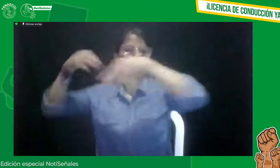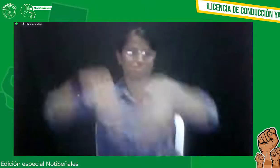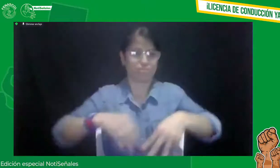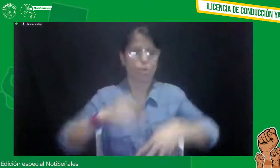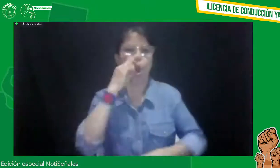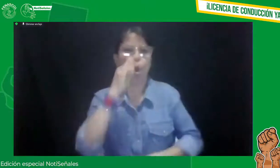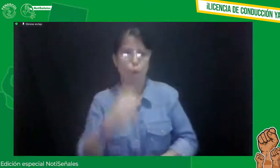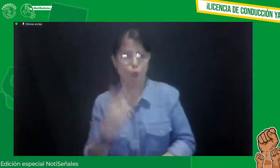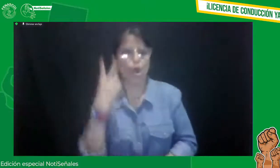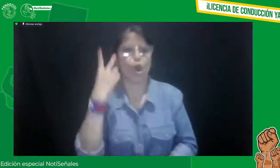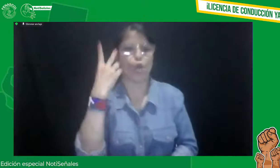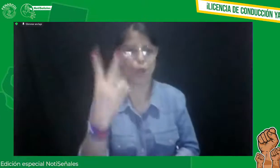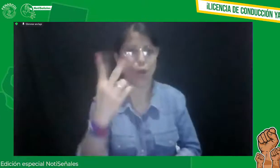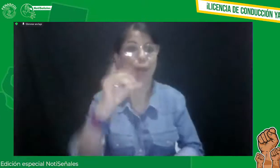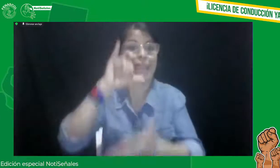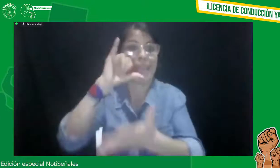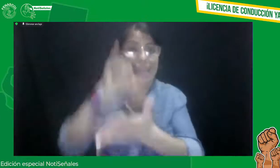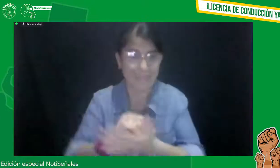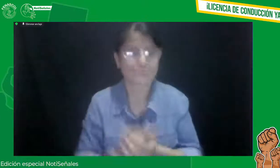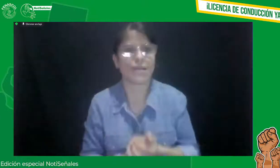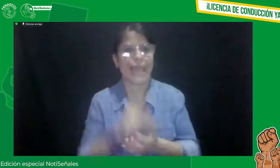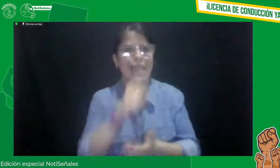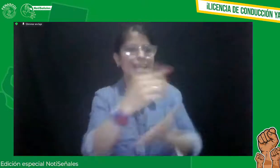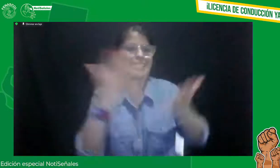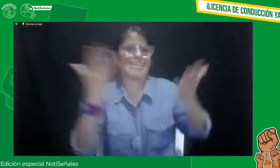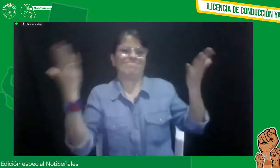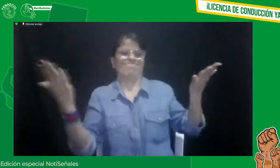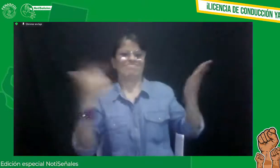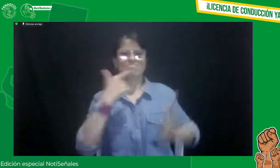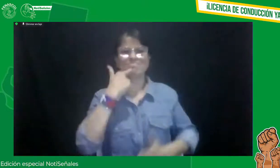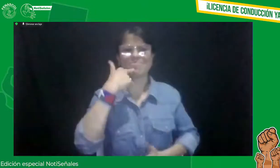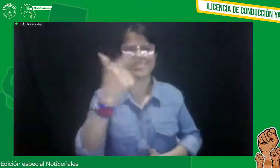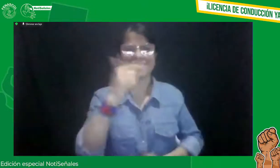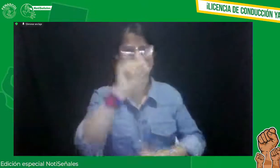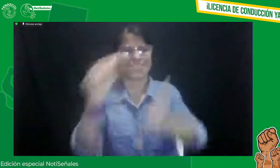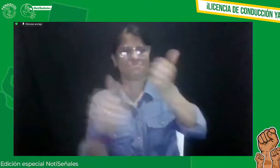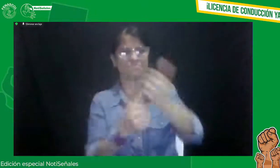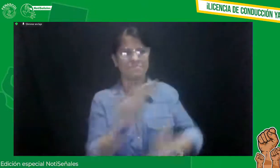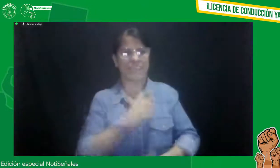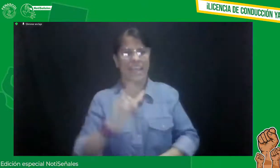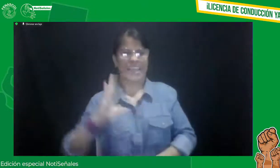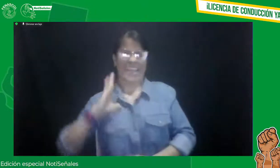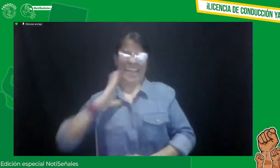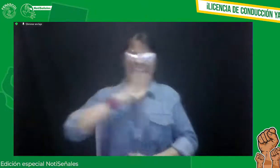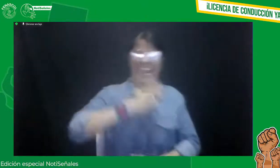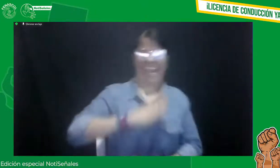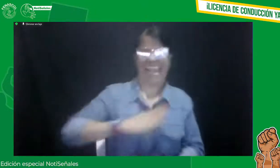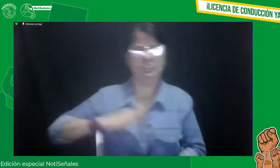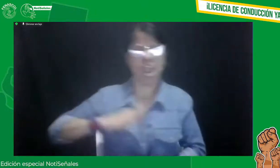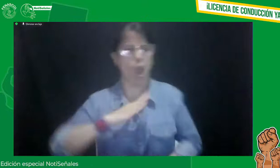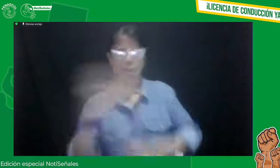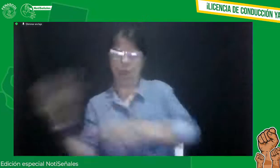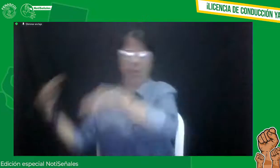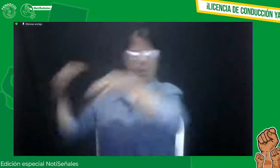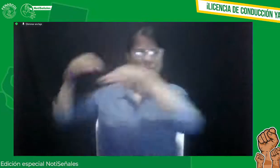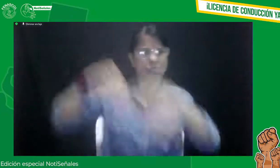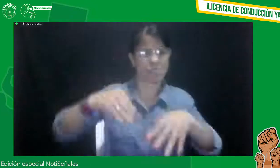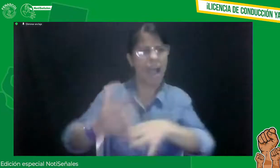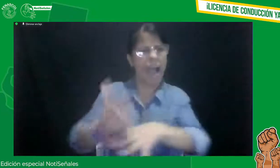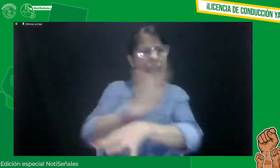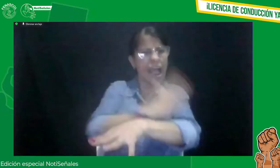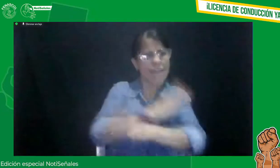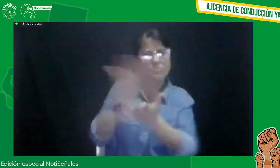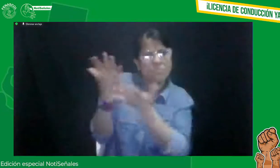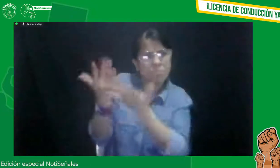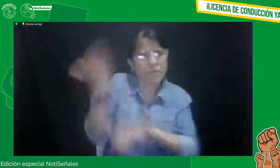en redes precisamente por la poca respuesta o el silencio que había alrededor de estos procesos y de hecho el